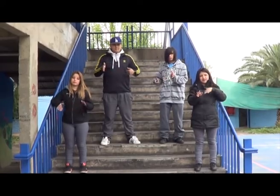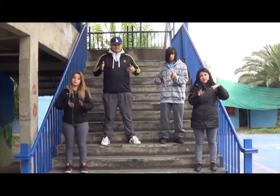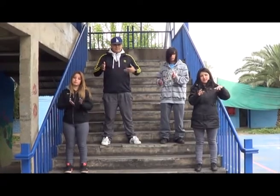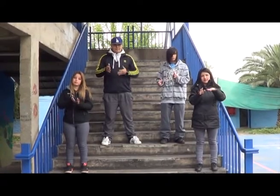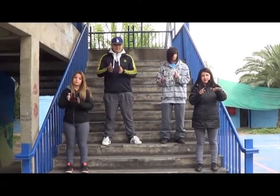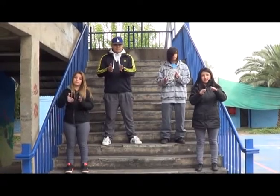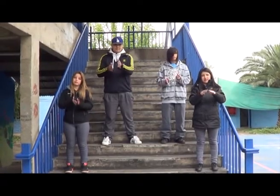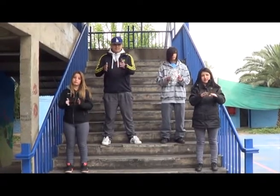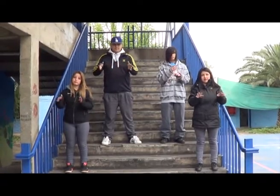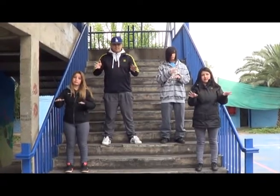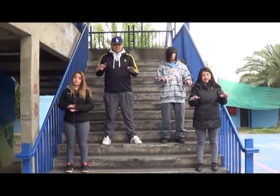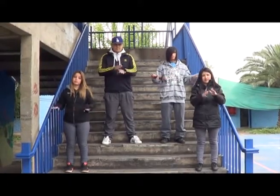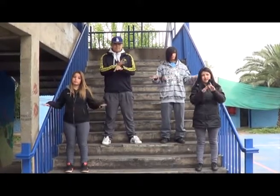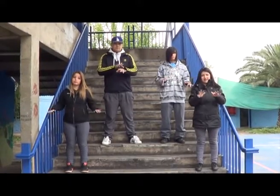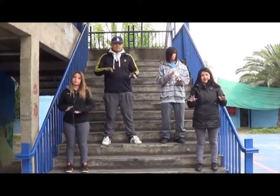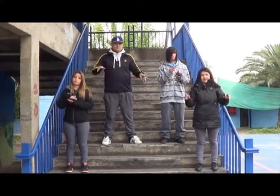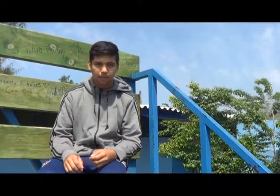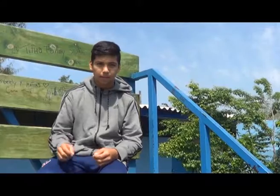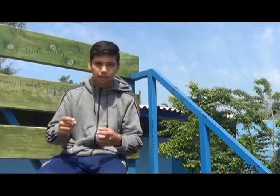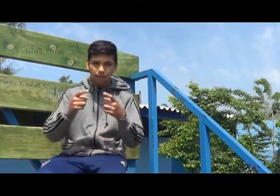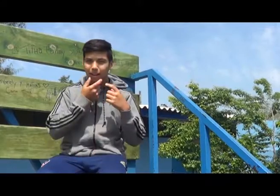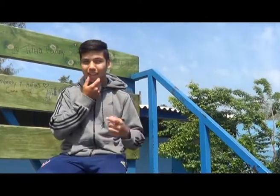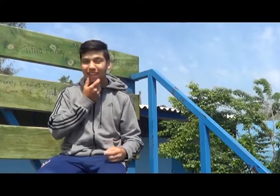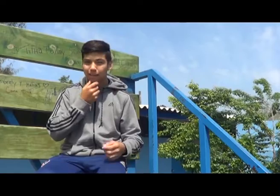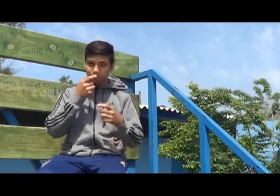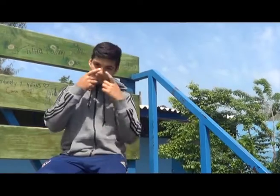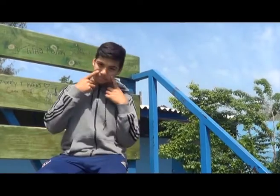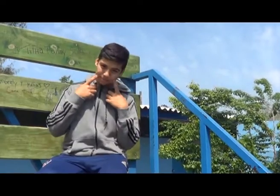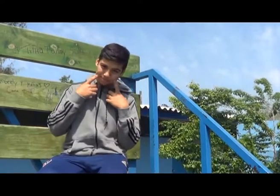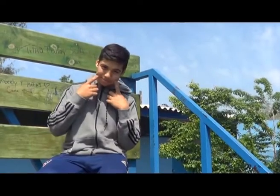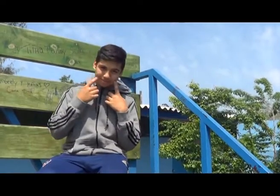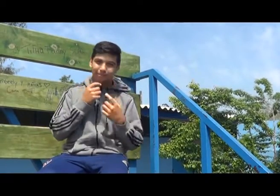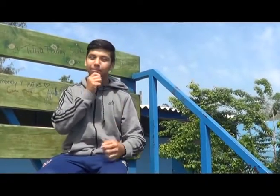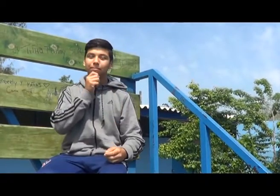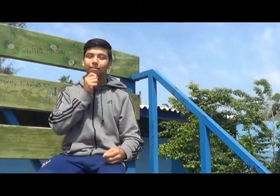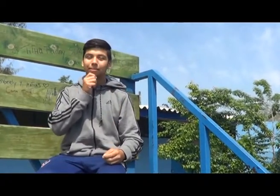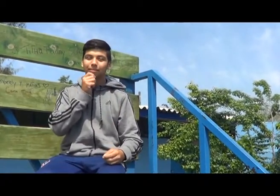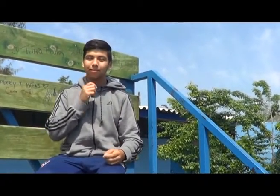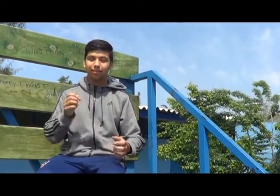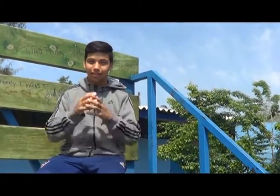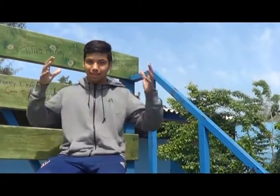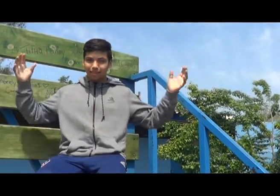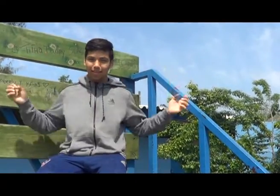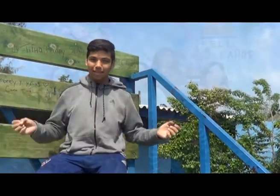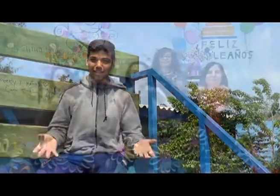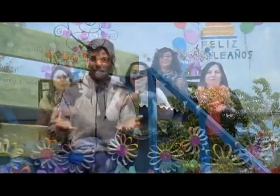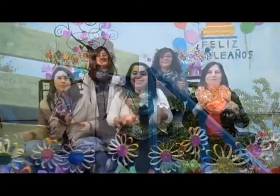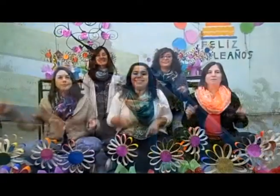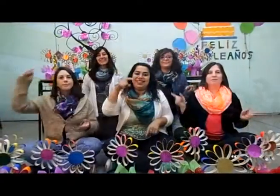río que camina hacia el mar, ríe, llora, y aunque da mucho por andar.